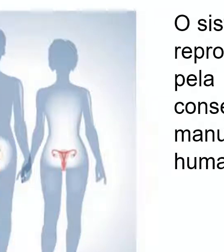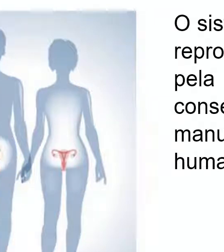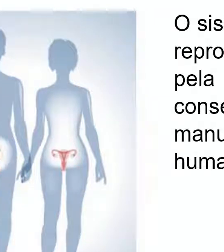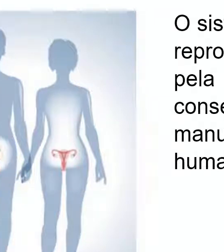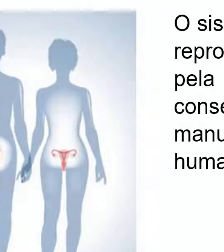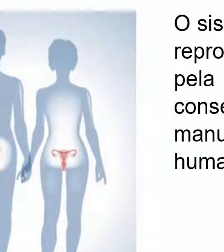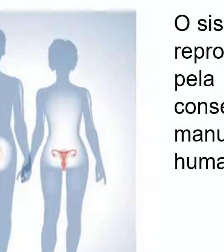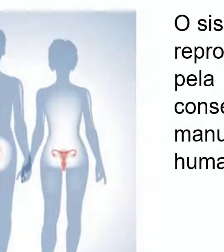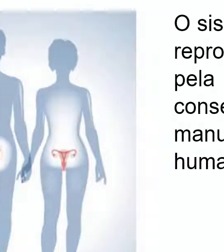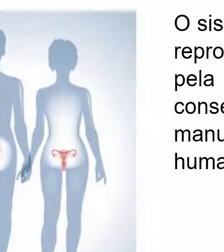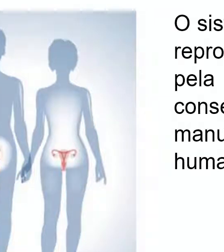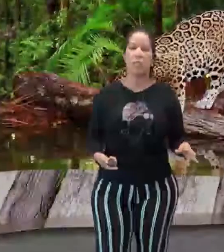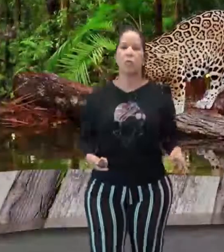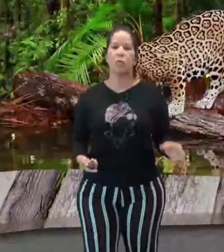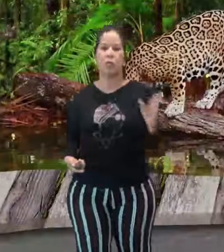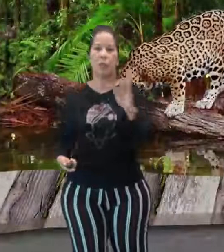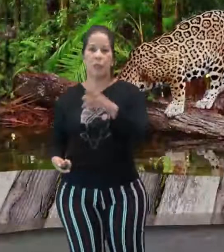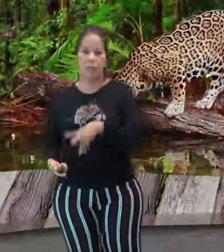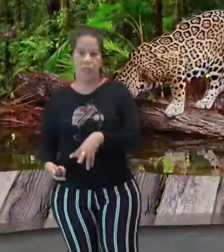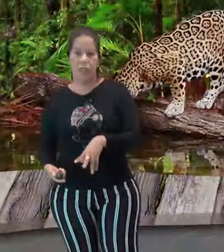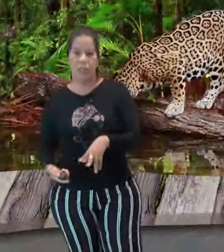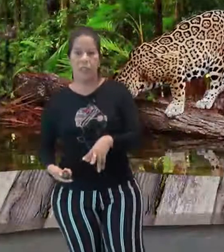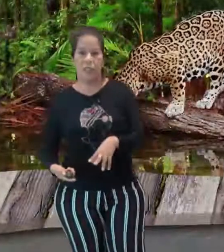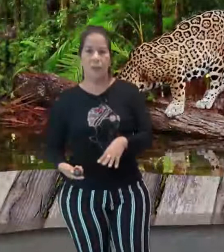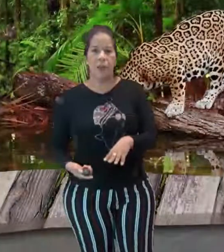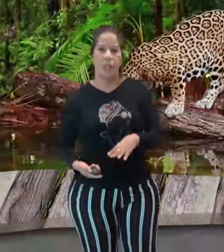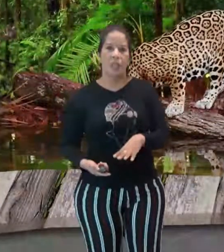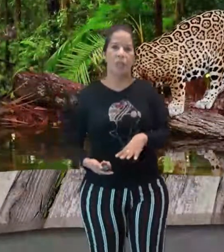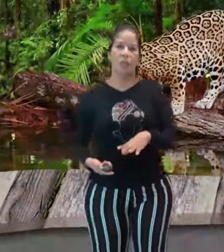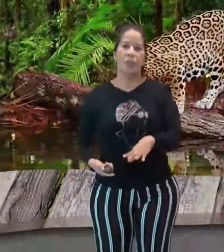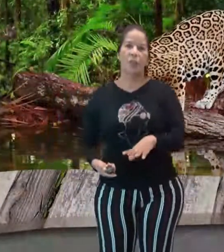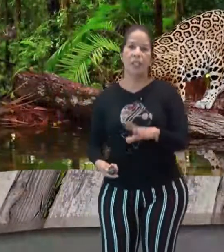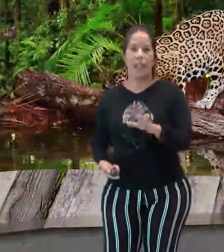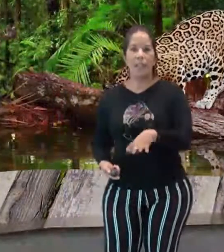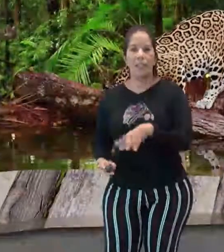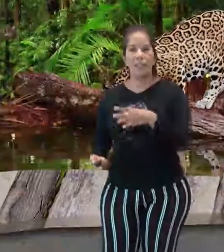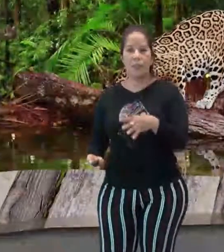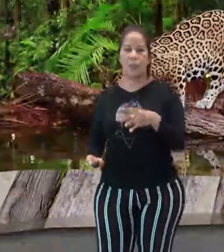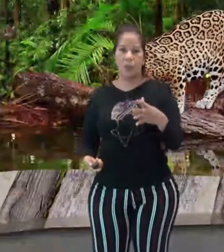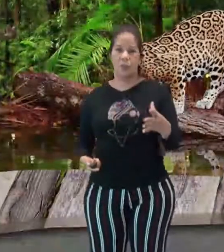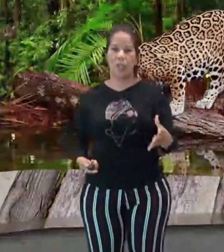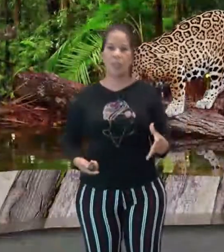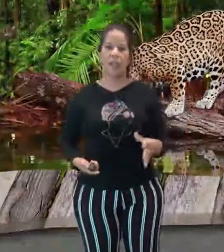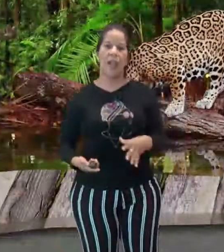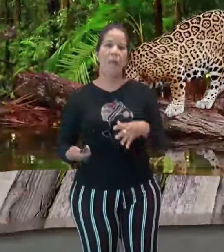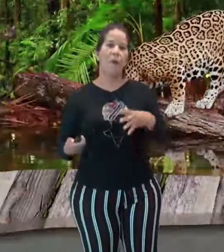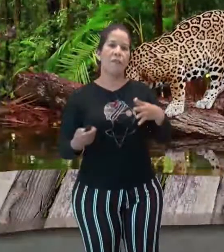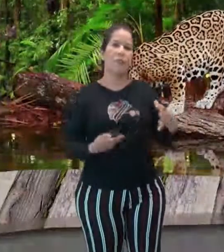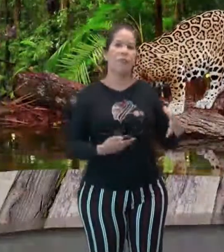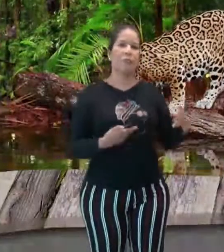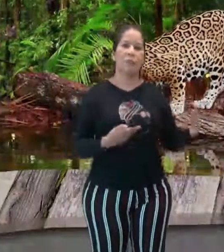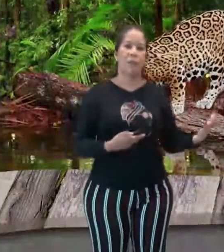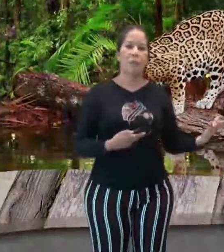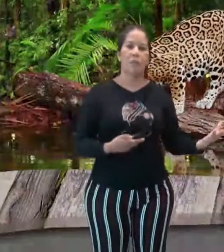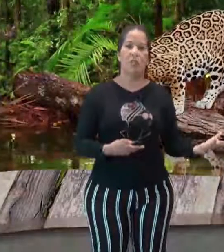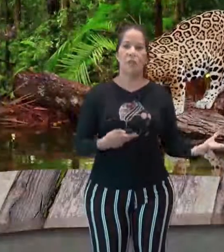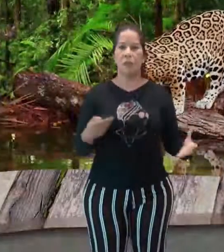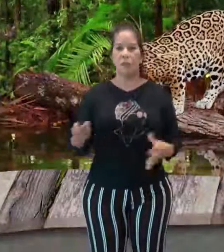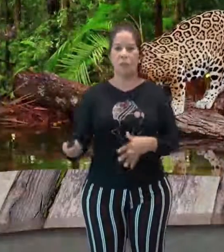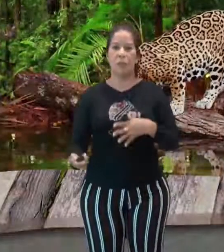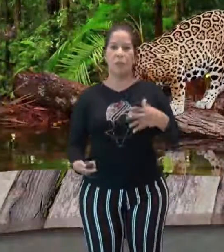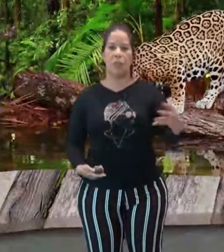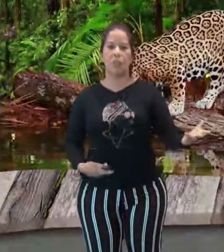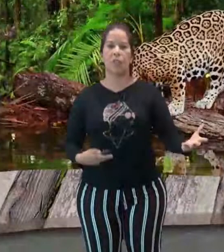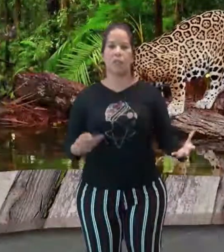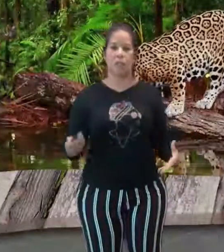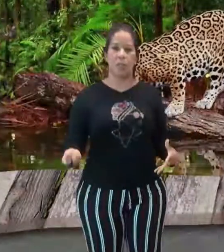da espécie. Lembra quando nós estávamos falando sobre a gametogênese? E a gente falou que essa gametogênese é o evento que vai permitir a formação